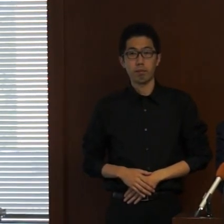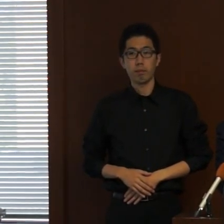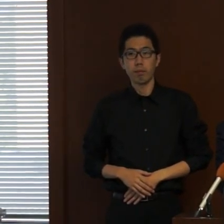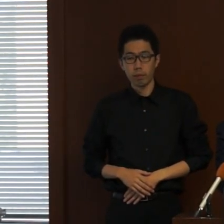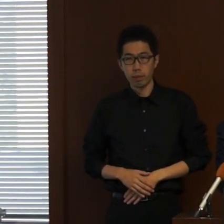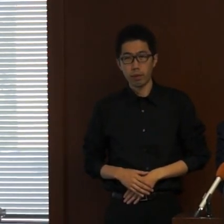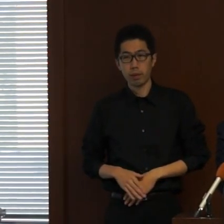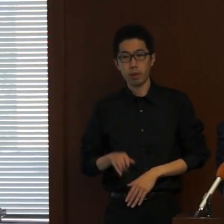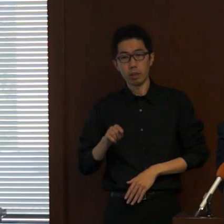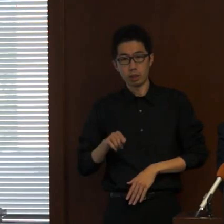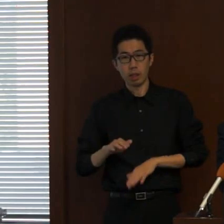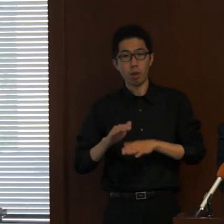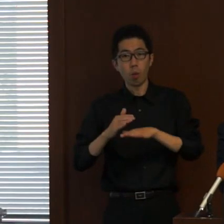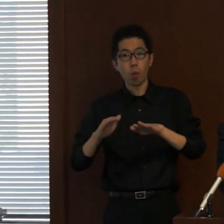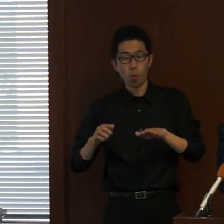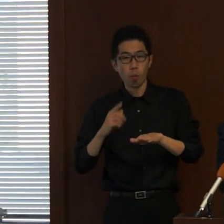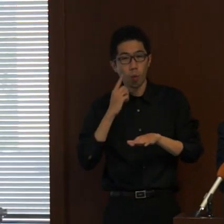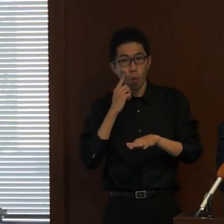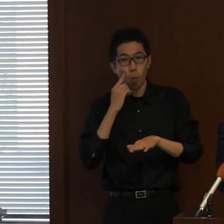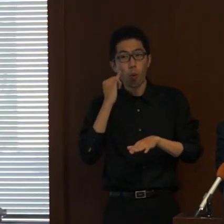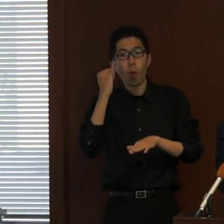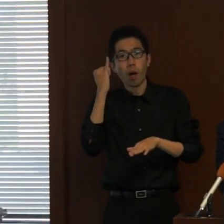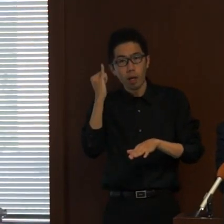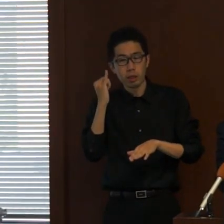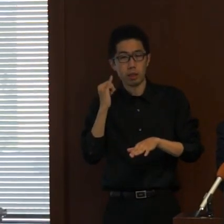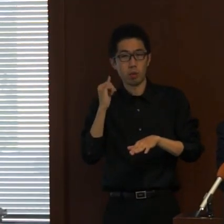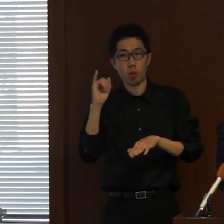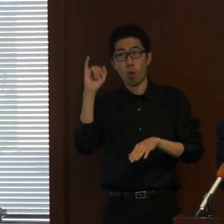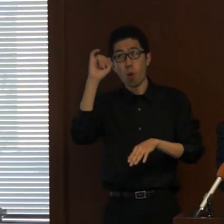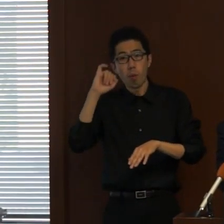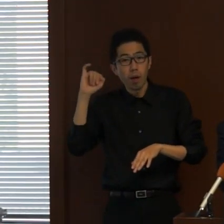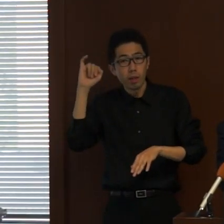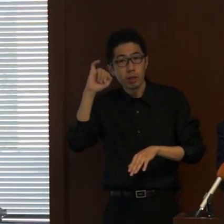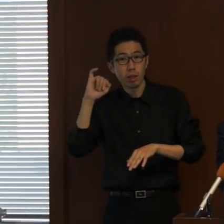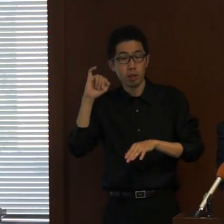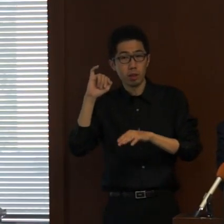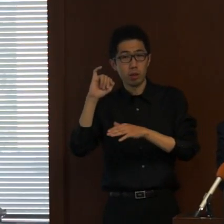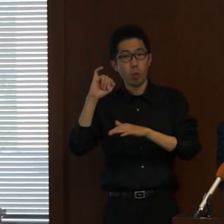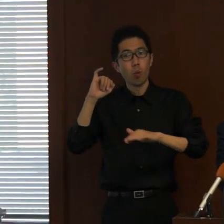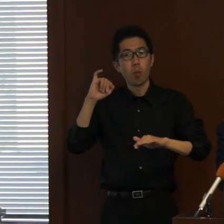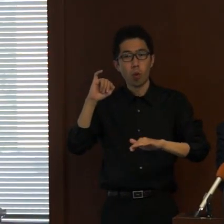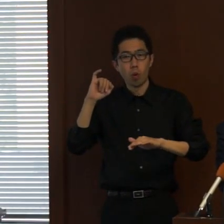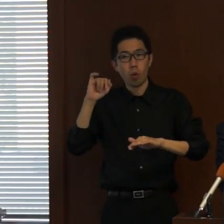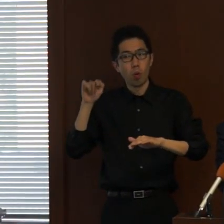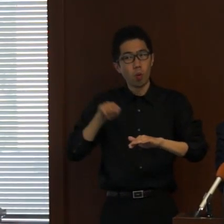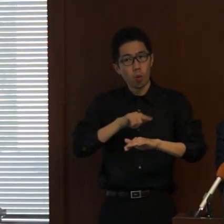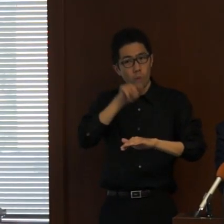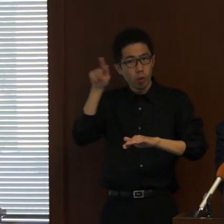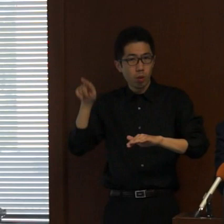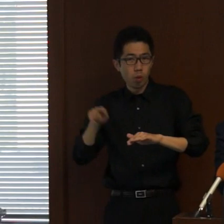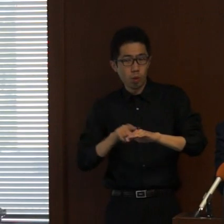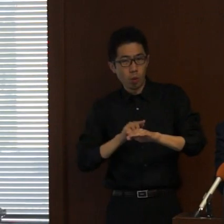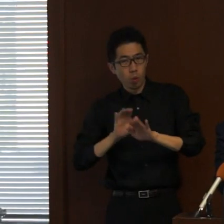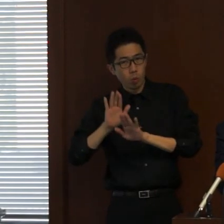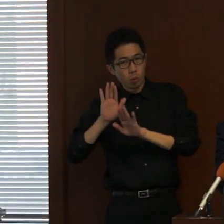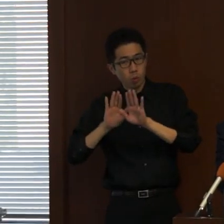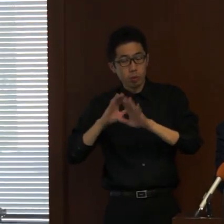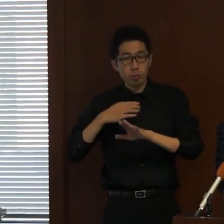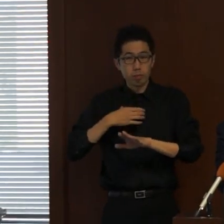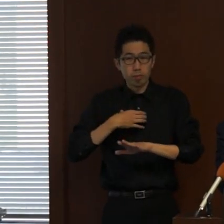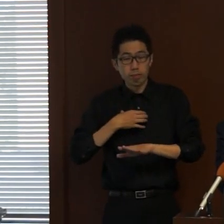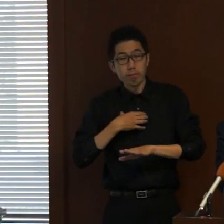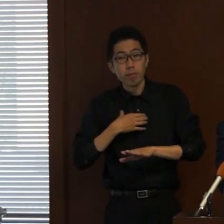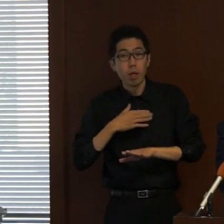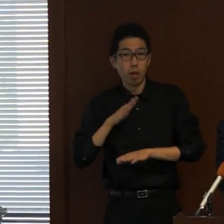お母さんとおばあちゃんと、どうなんだろうかって我々すごくそこを気にしながら、やはり子ど